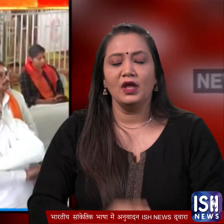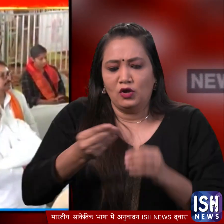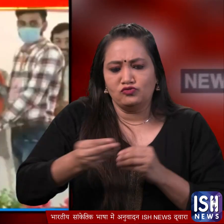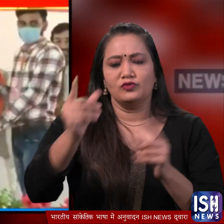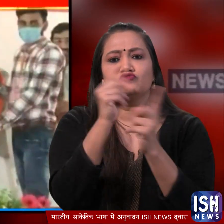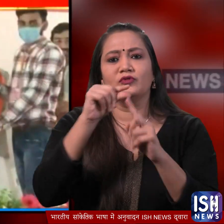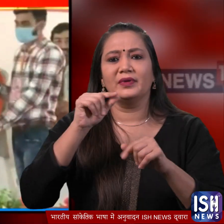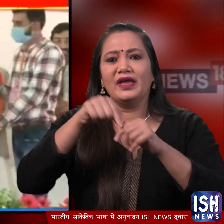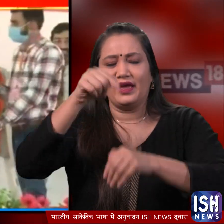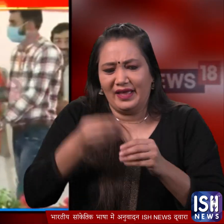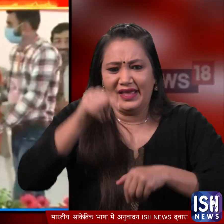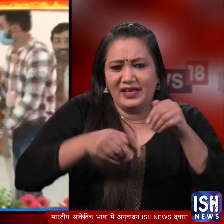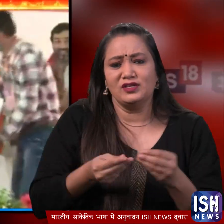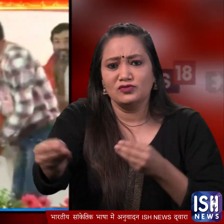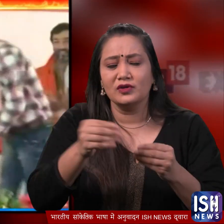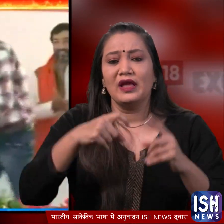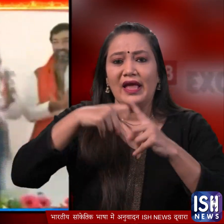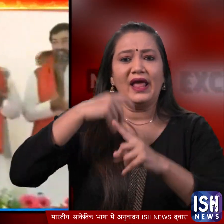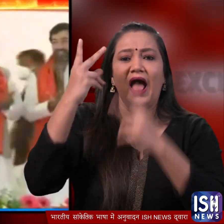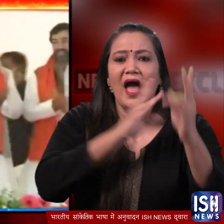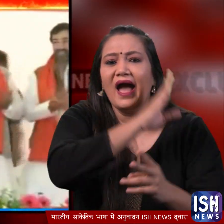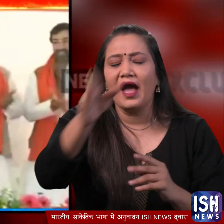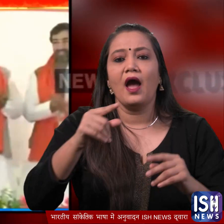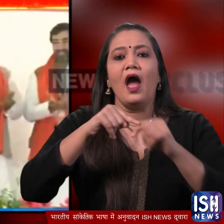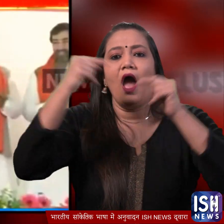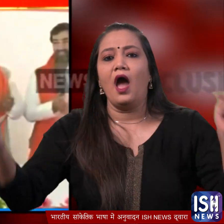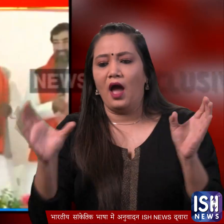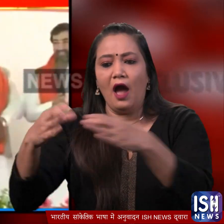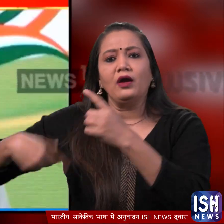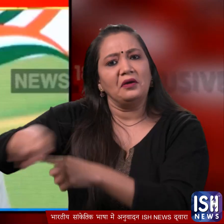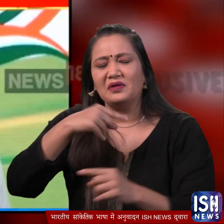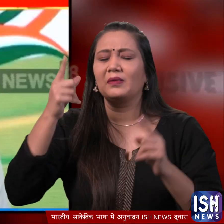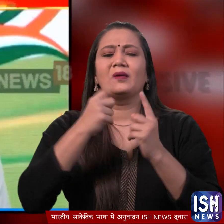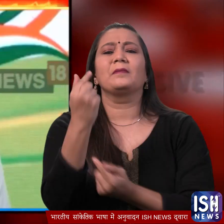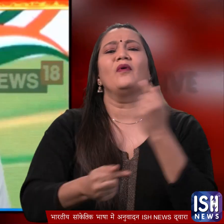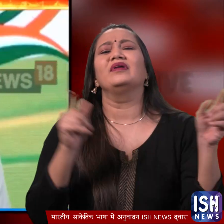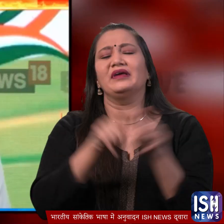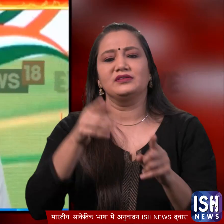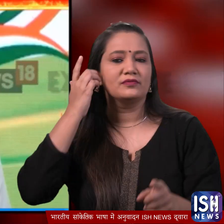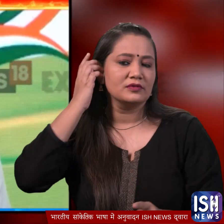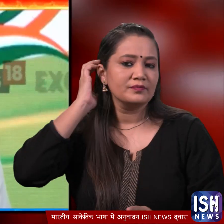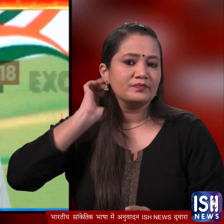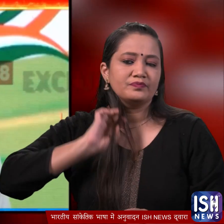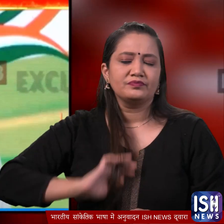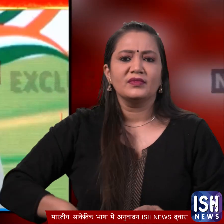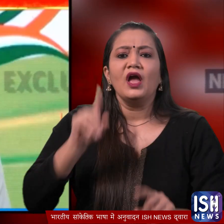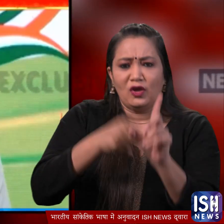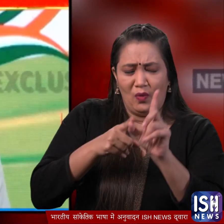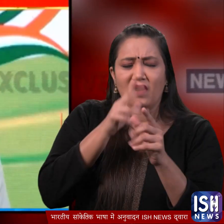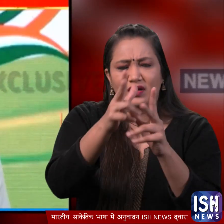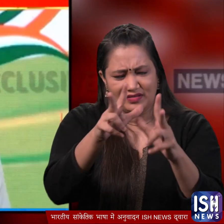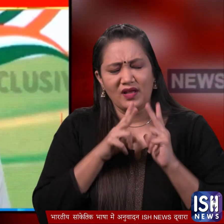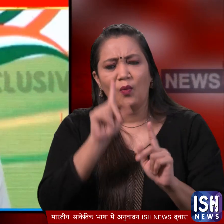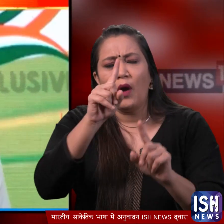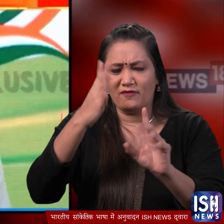चुनाव होने हैं, इसलिए मुख्यमंत्री के कैराना दौरे को विपक्ष ने सियासी स्टंट करार दिया। एक ऐसी योजना योगी जी बता दे